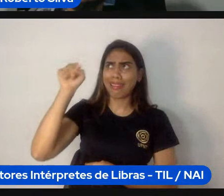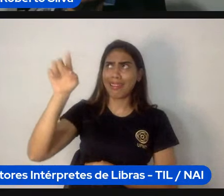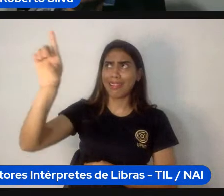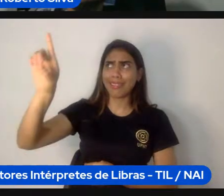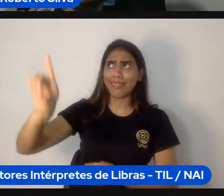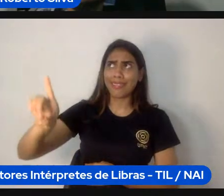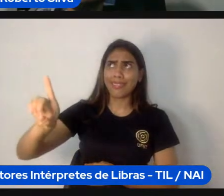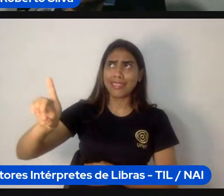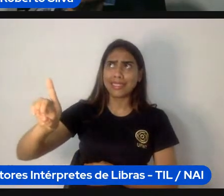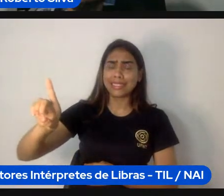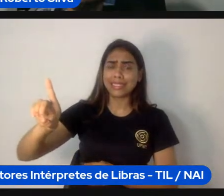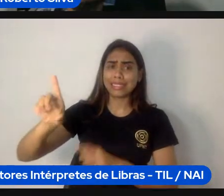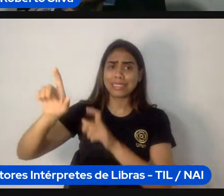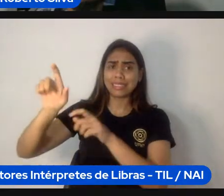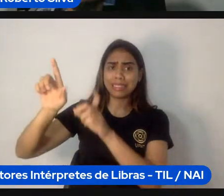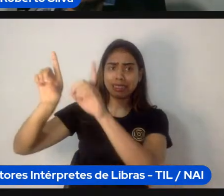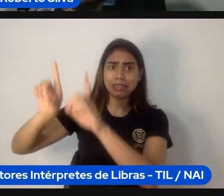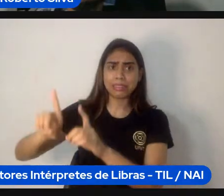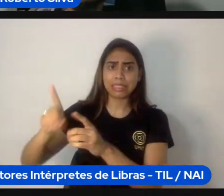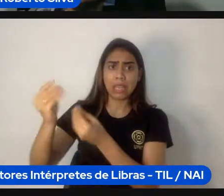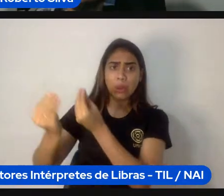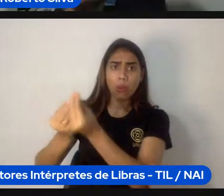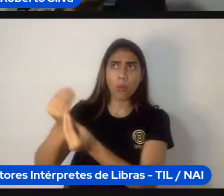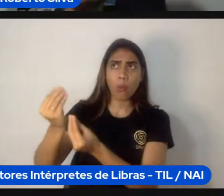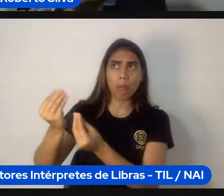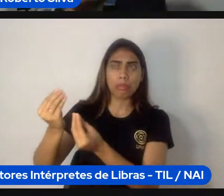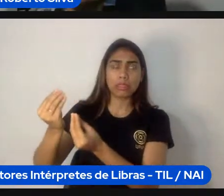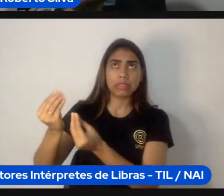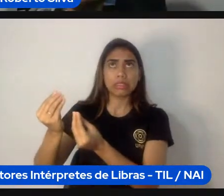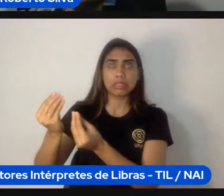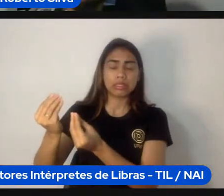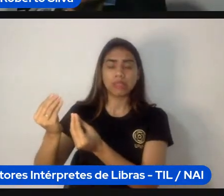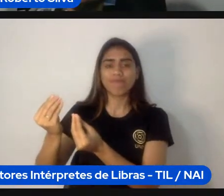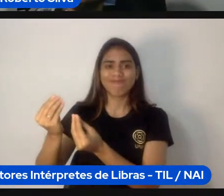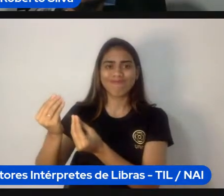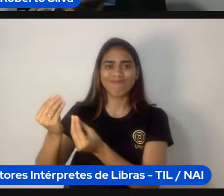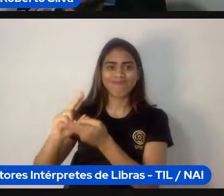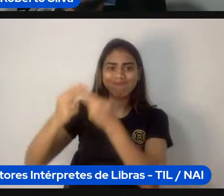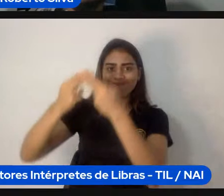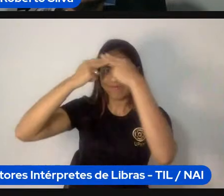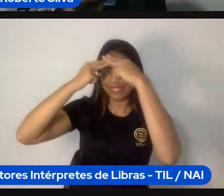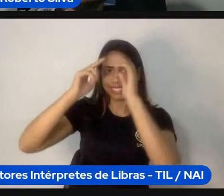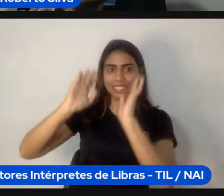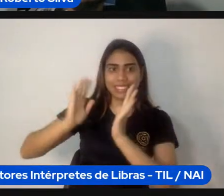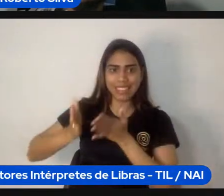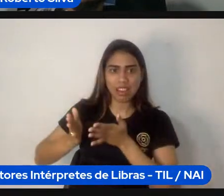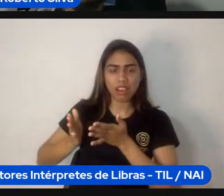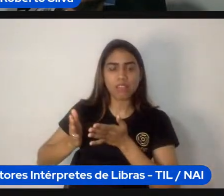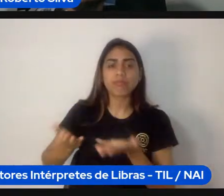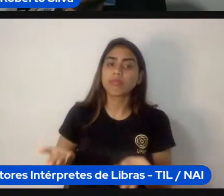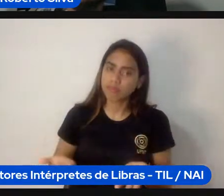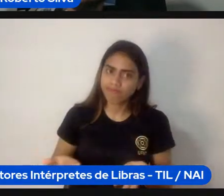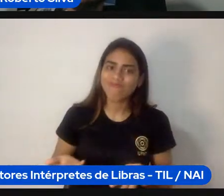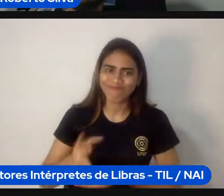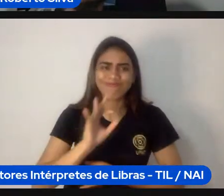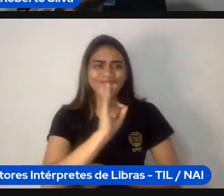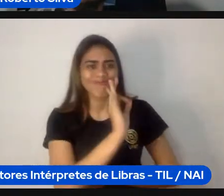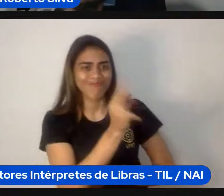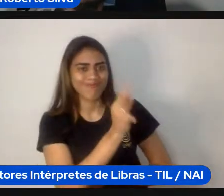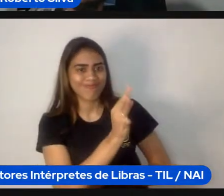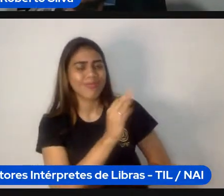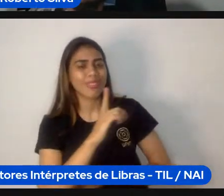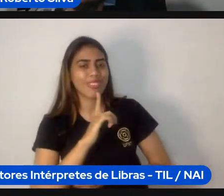Exatamente. Exatamente. Muitas coisas ainda, né, Paulo, para a gente poder avançar. Não bastou avançar nas leis, vamos